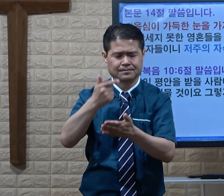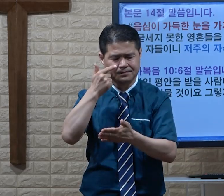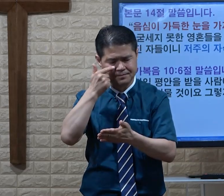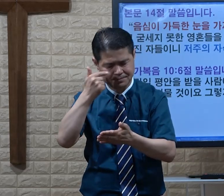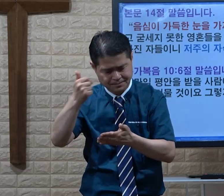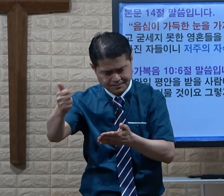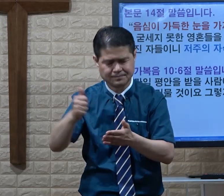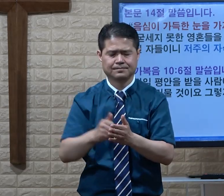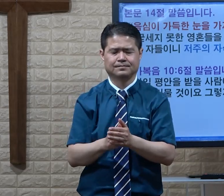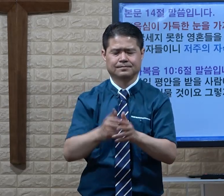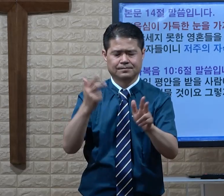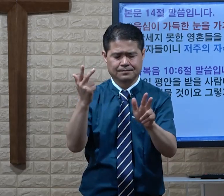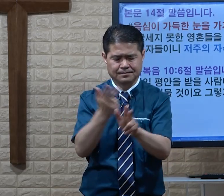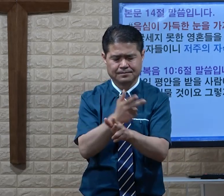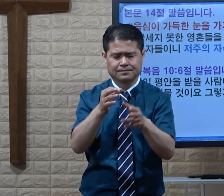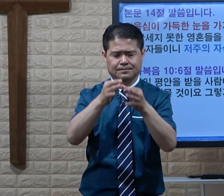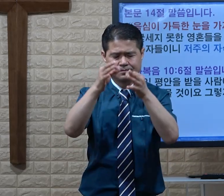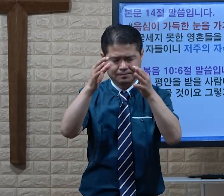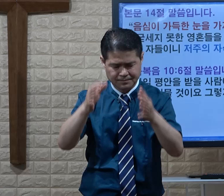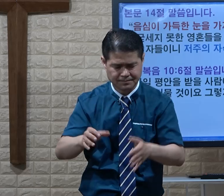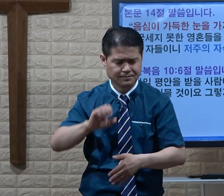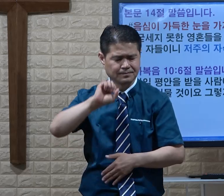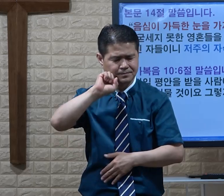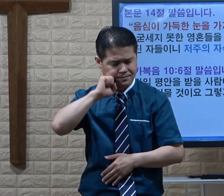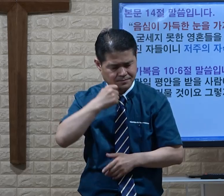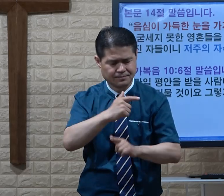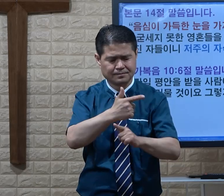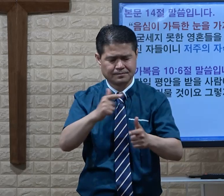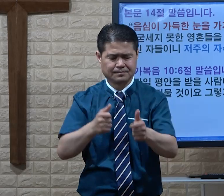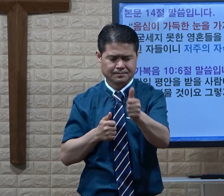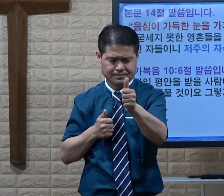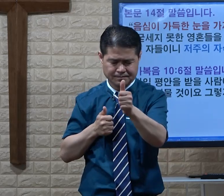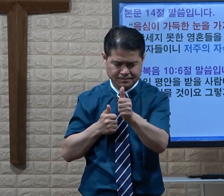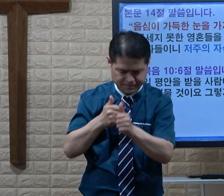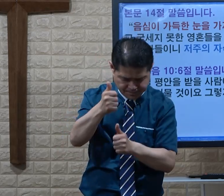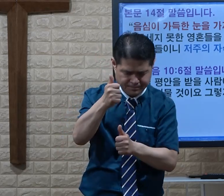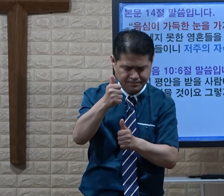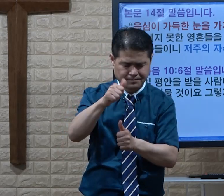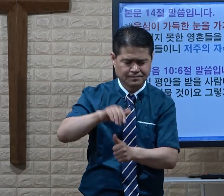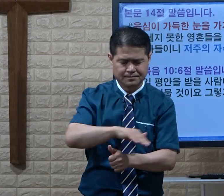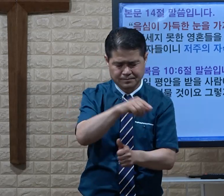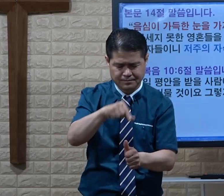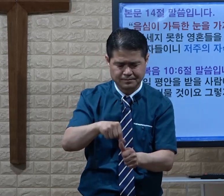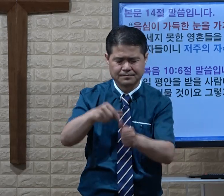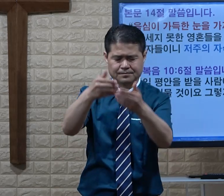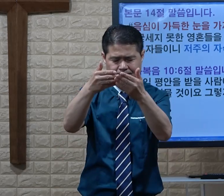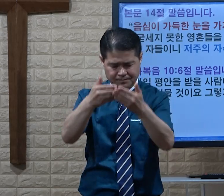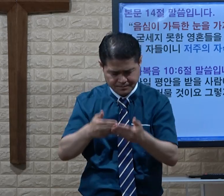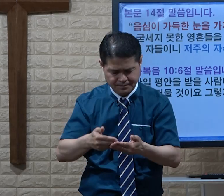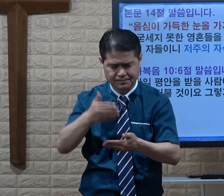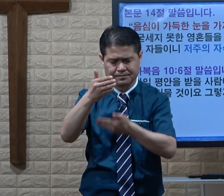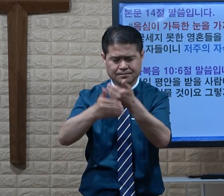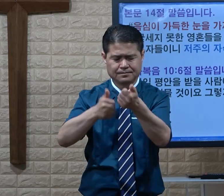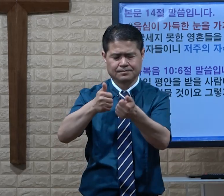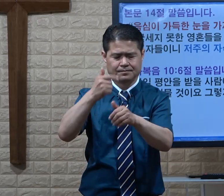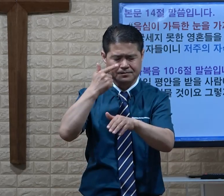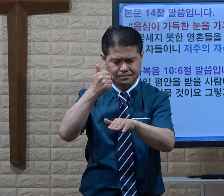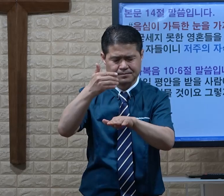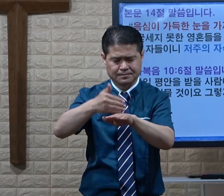우리에게 평안 주시는 하나님 아버지, 지난 일주일 동안 어려운 것들 다 이겨내고 저희에게